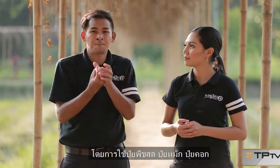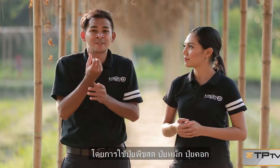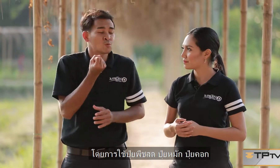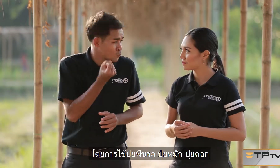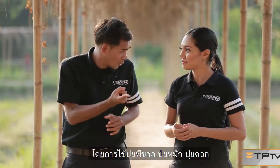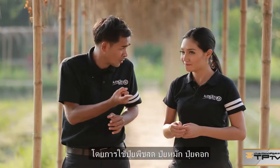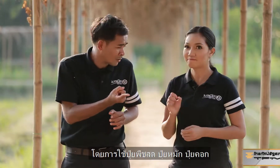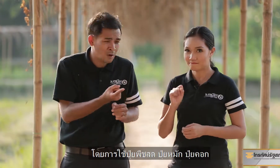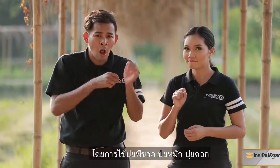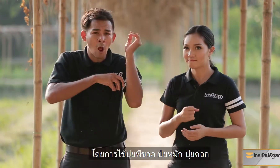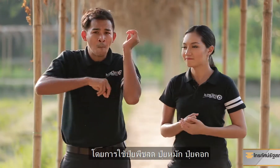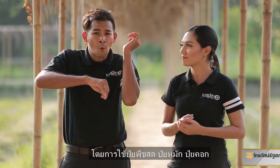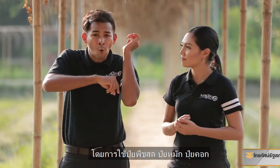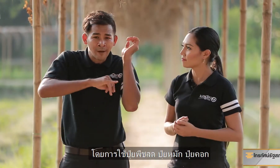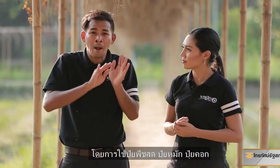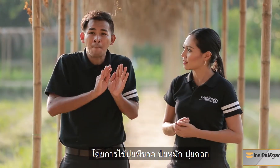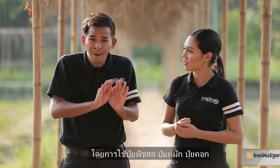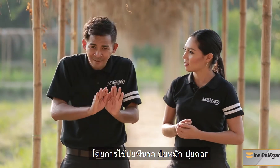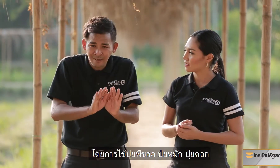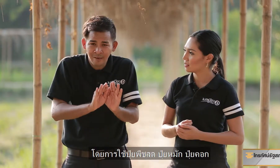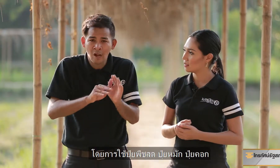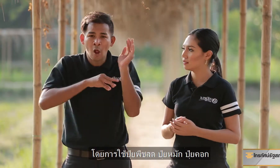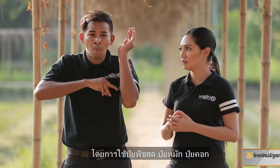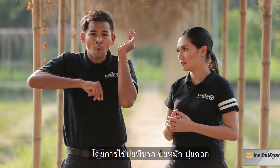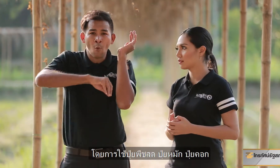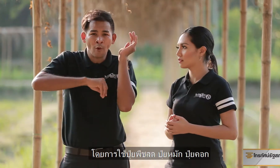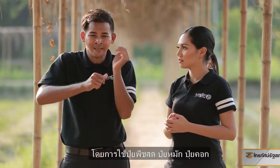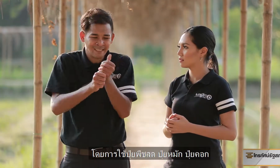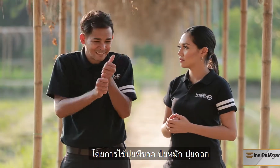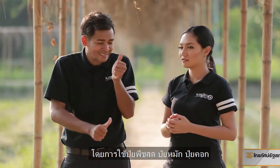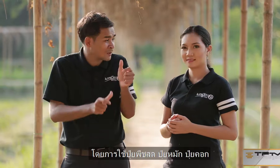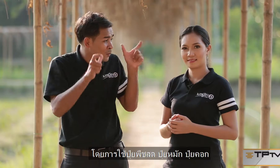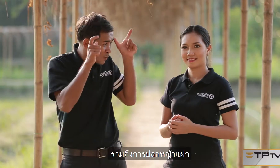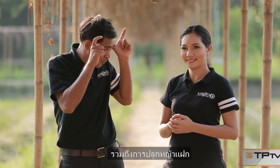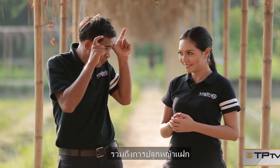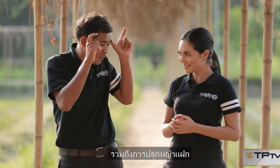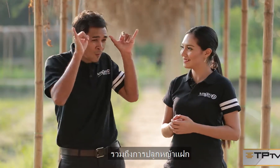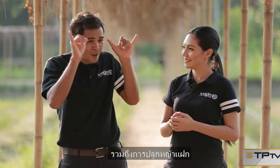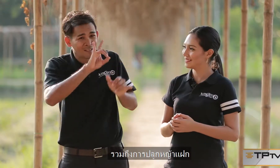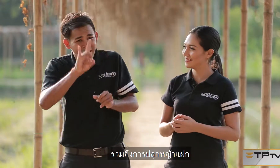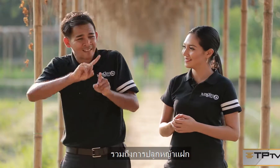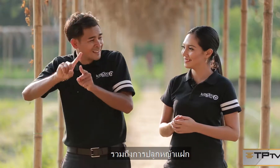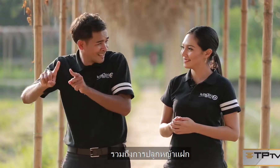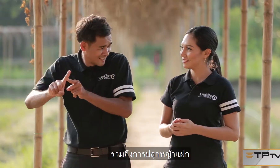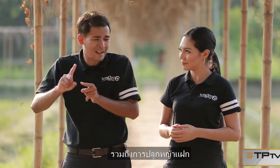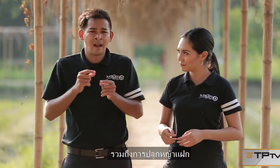ดปุ๋ยหมักปุ๋ยคอกรวมถึงการปลูกหญ้าแฝก